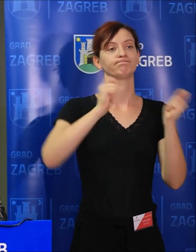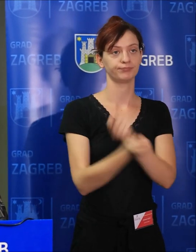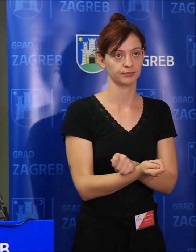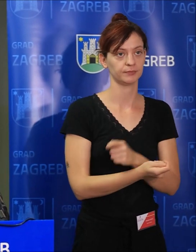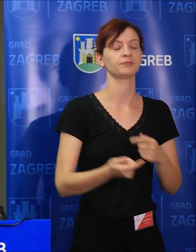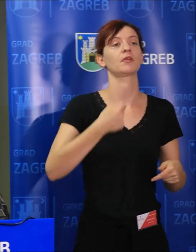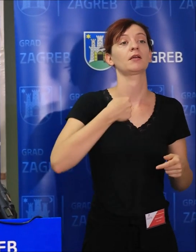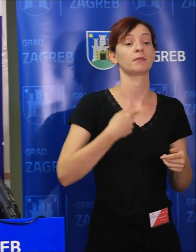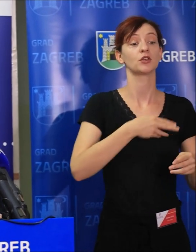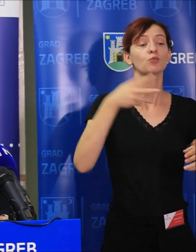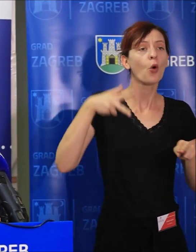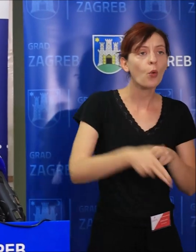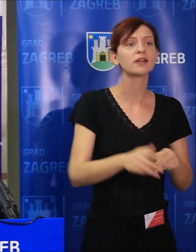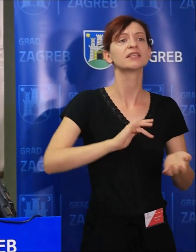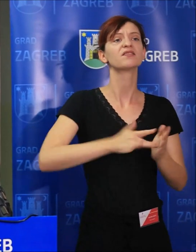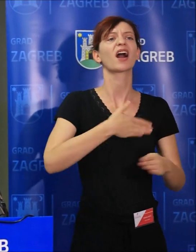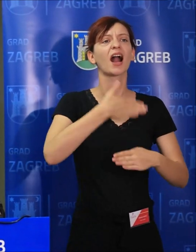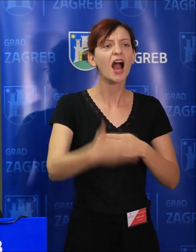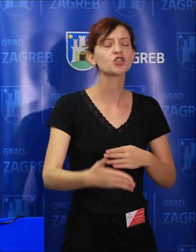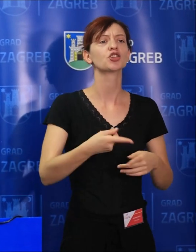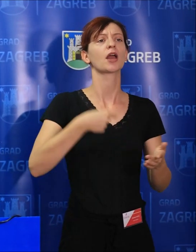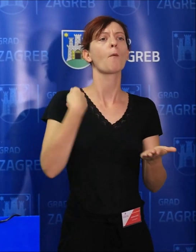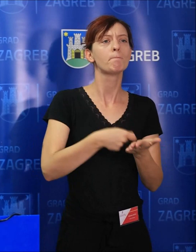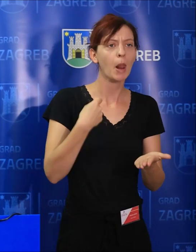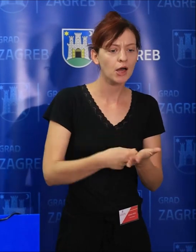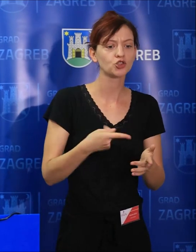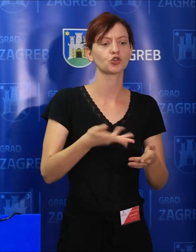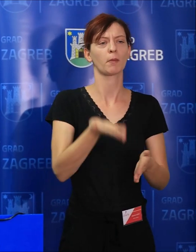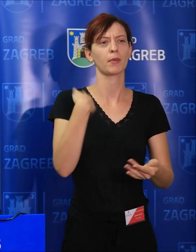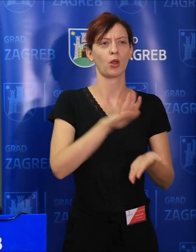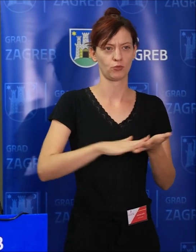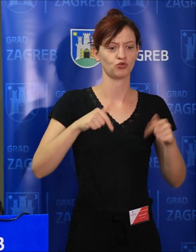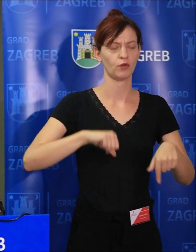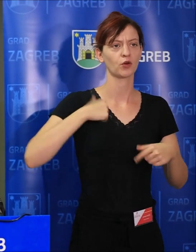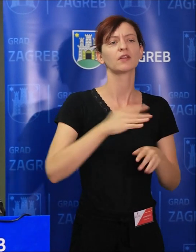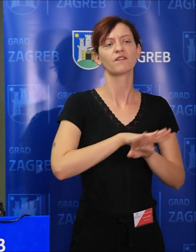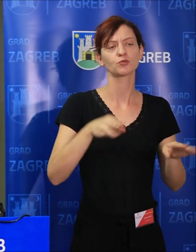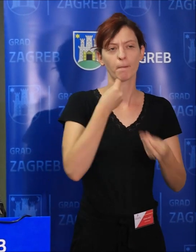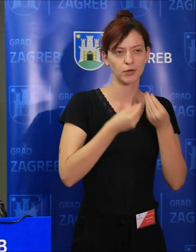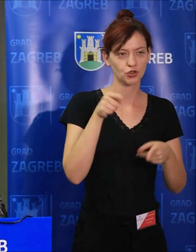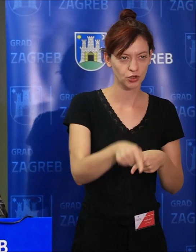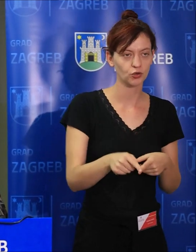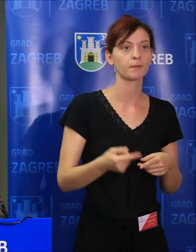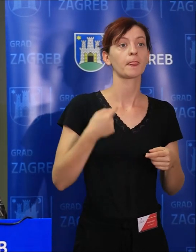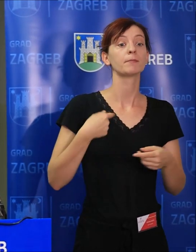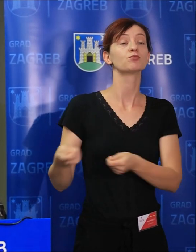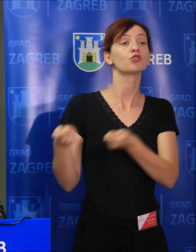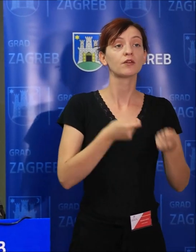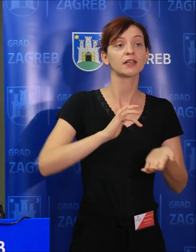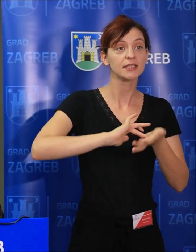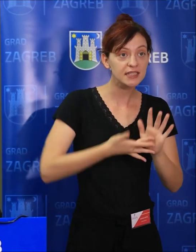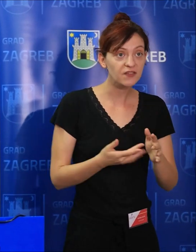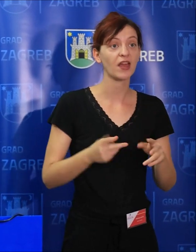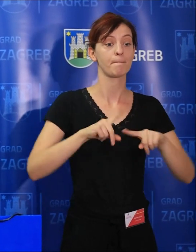smo ukinuli sva kašnjenja u plaćanjima, što je bilo već početkom ove godine, o čemu smo više puta izvijestili, nakon što smo doveli sve